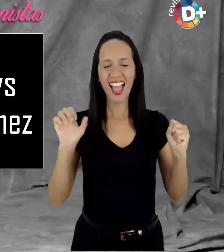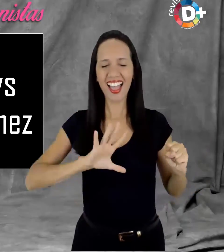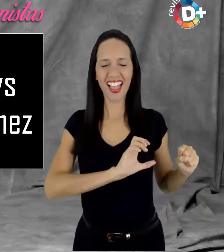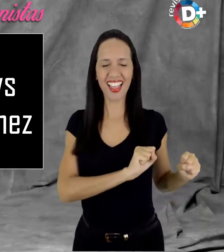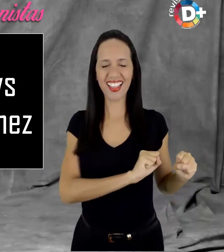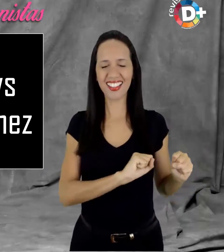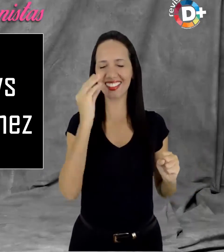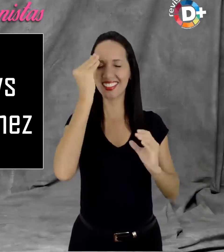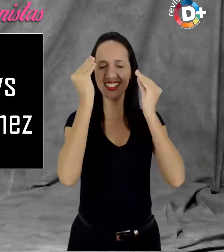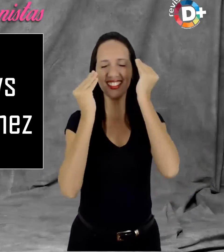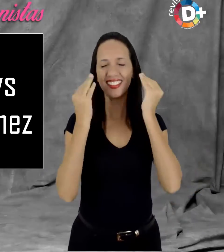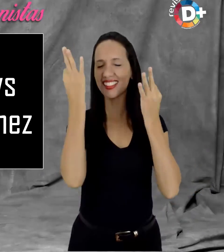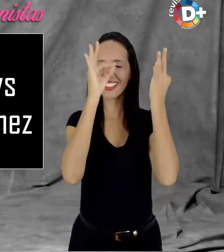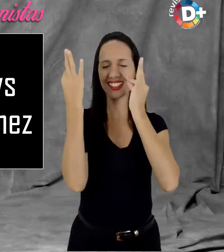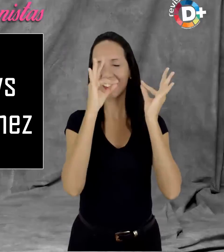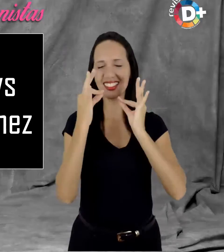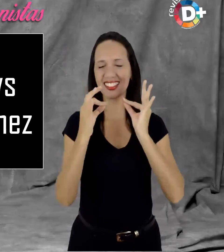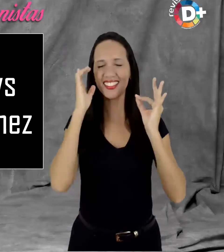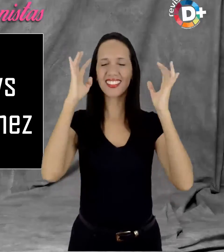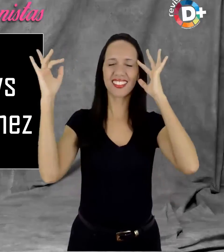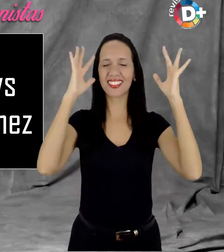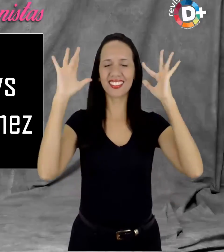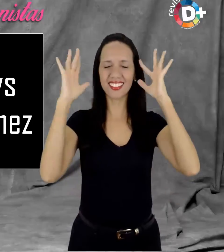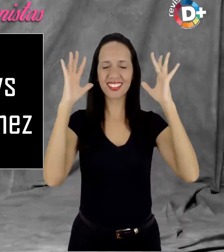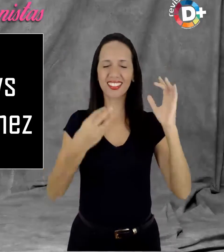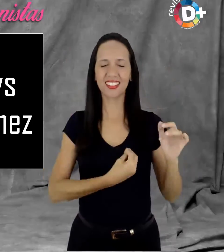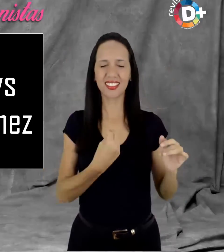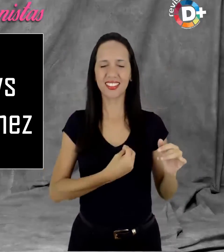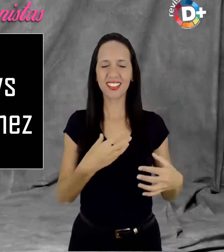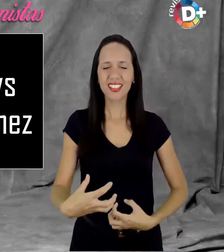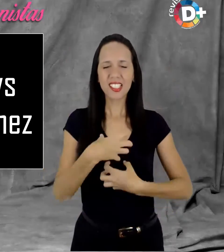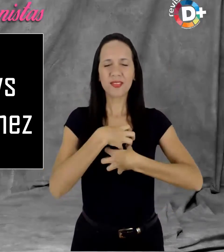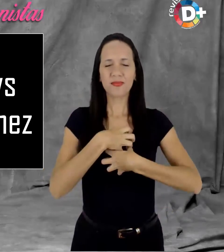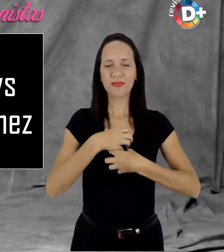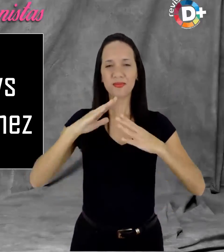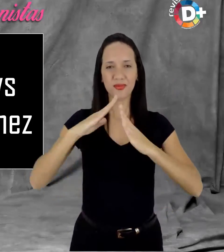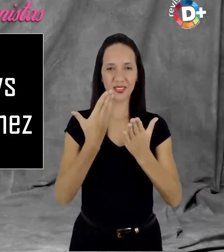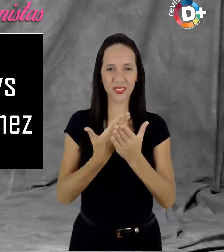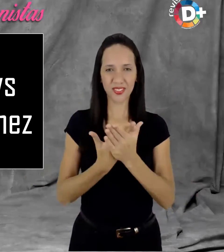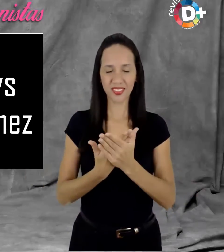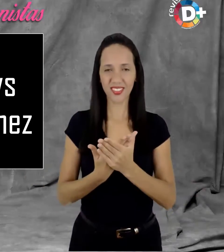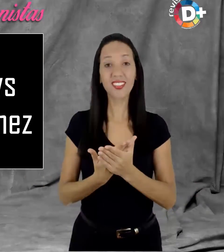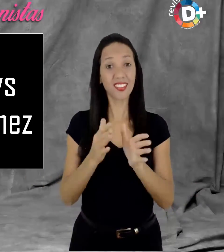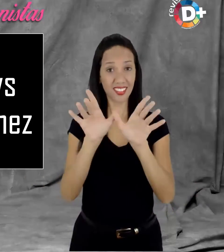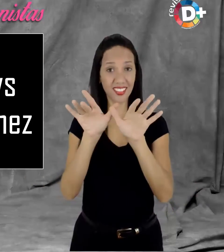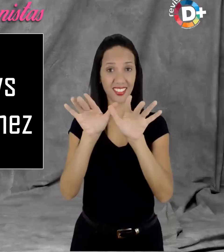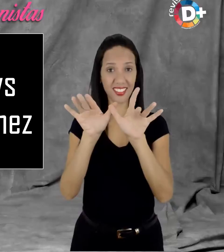quiser. Eu gosto de me maquiar. Acho que é um aspecto lúdico da vida. Uma das coisas mais marcantes